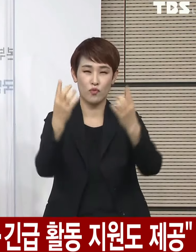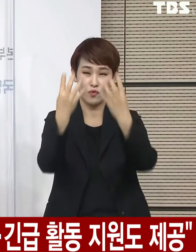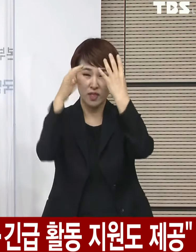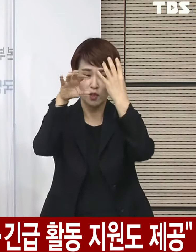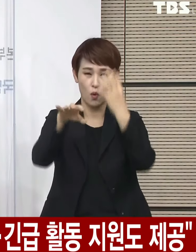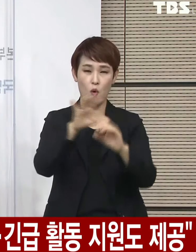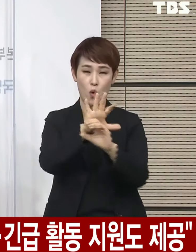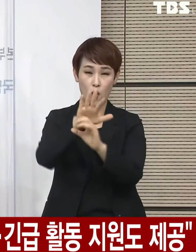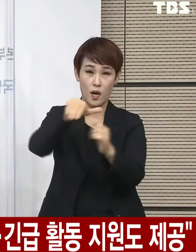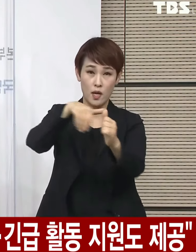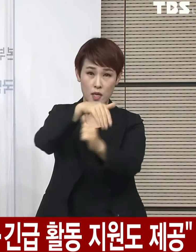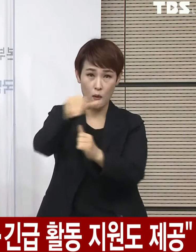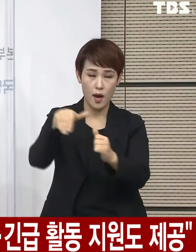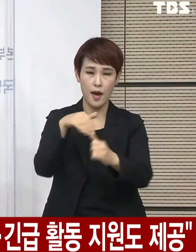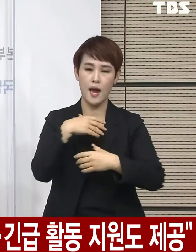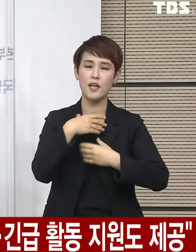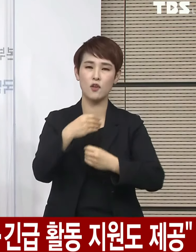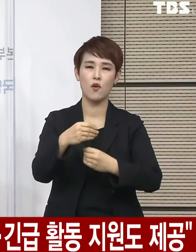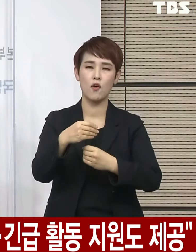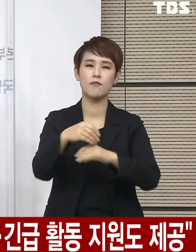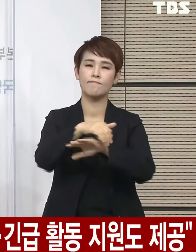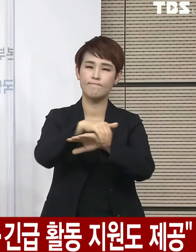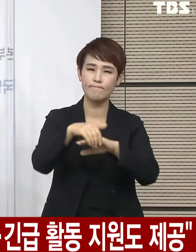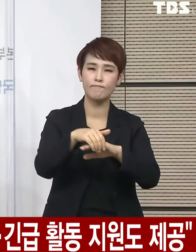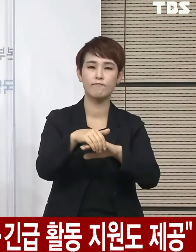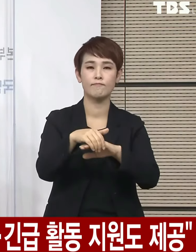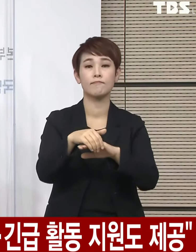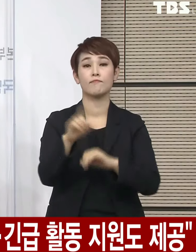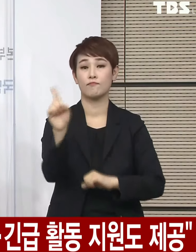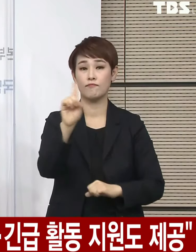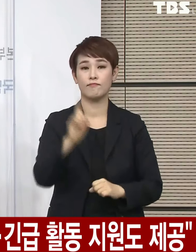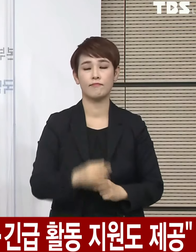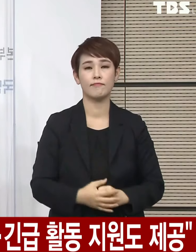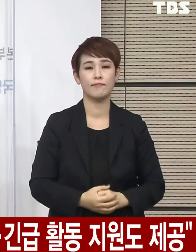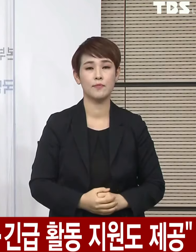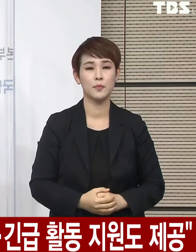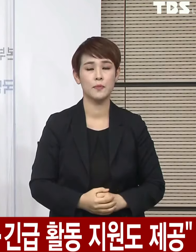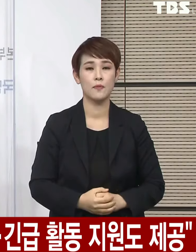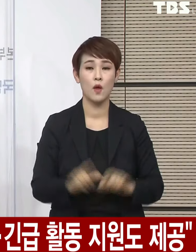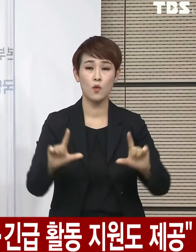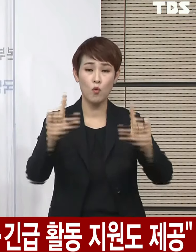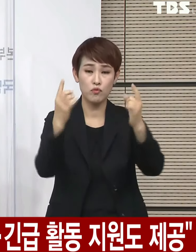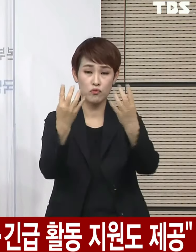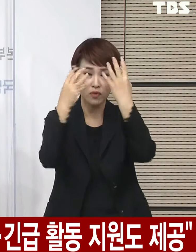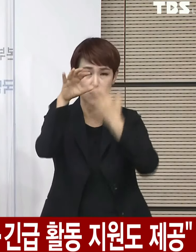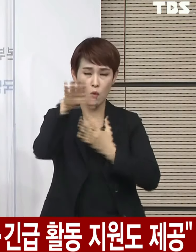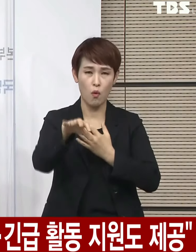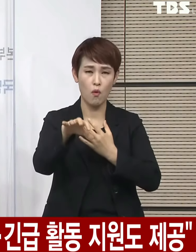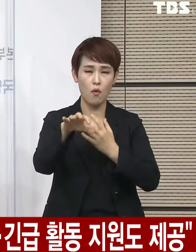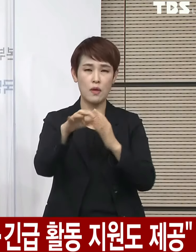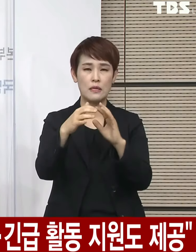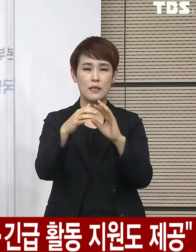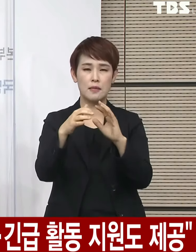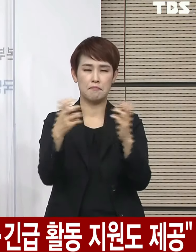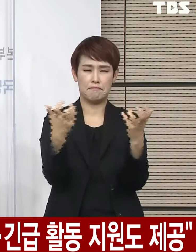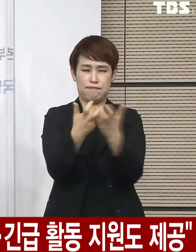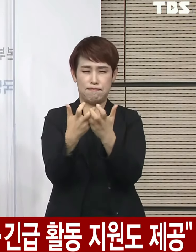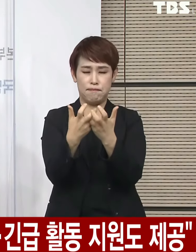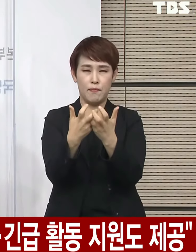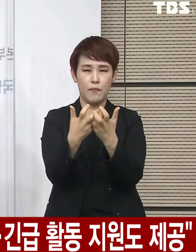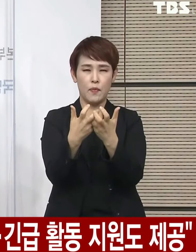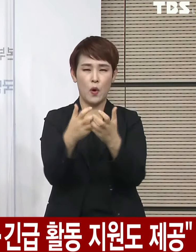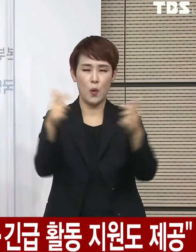대응 상황과 안정화 방안에 대해 설명드리겠습니다. 동부구치소의 밀집도를 낮추기 위해